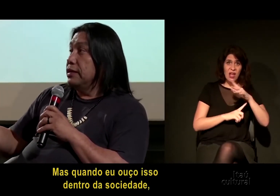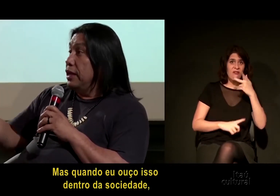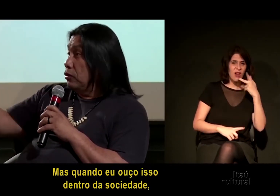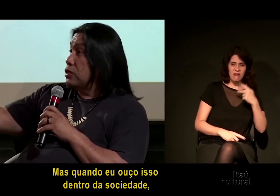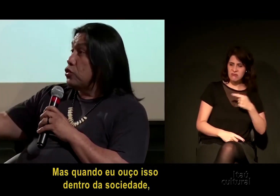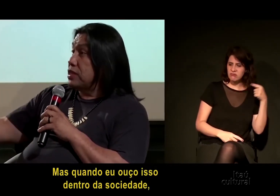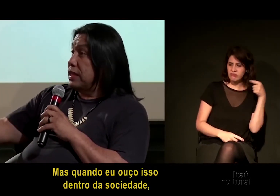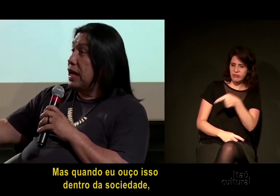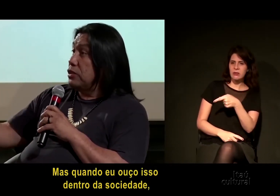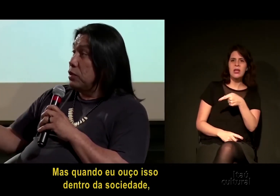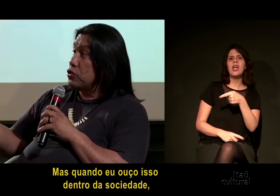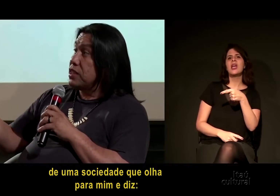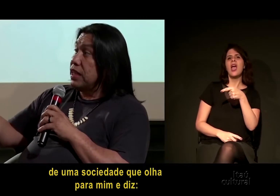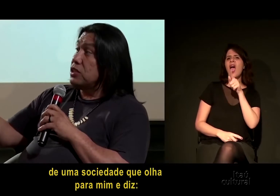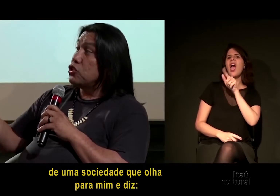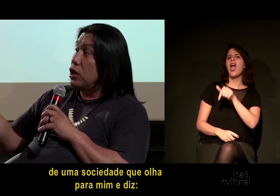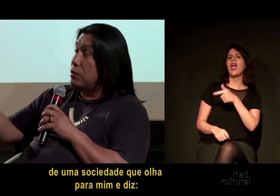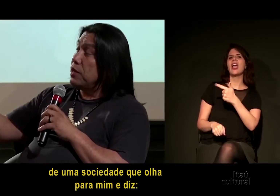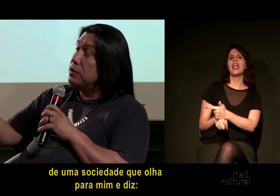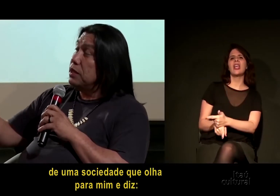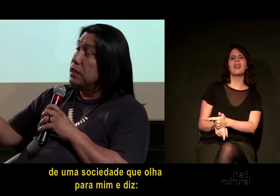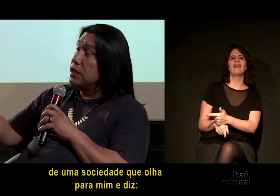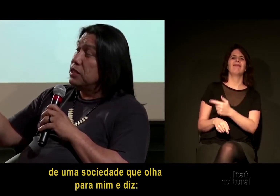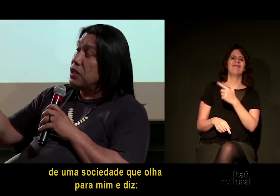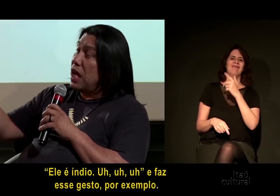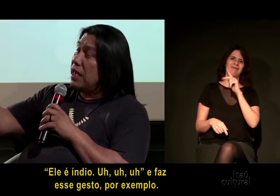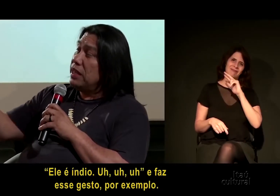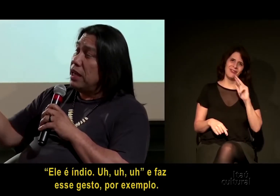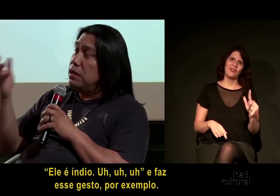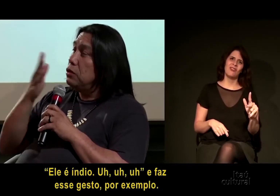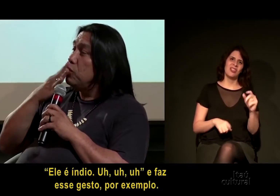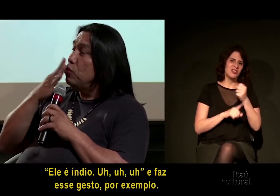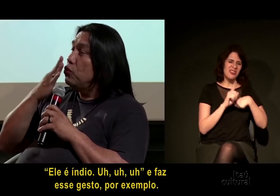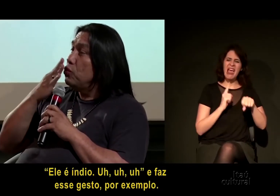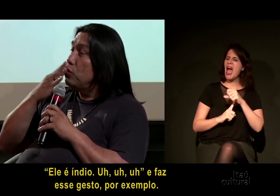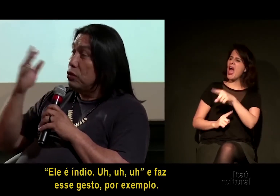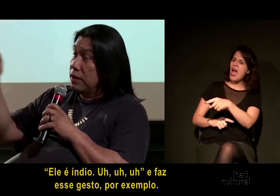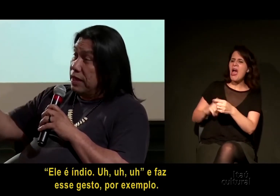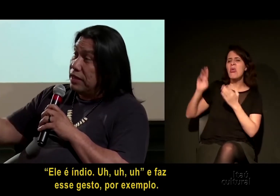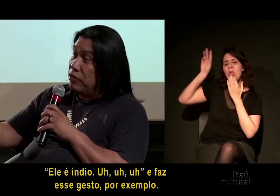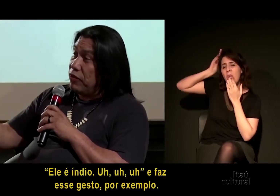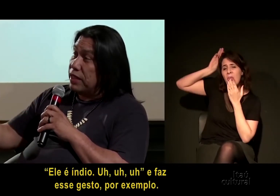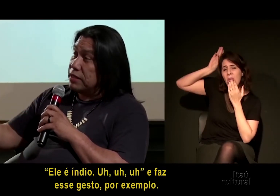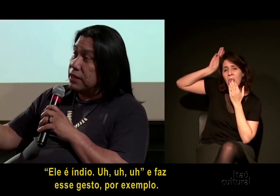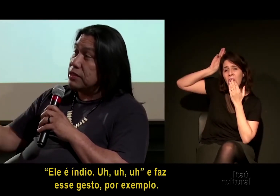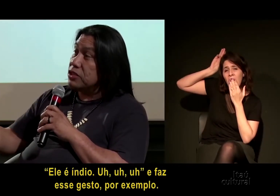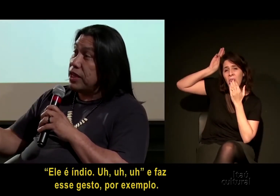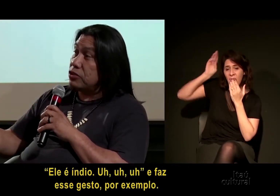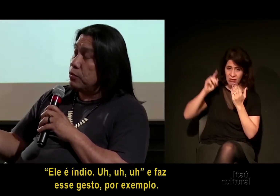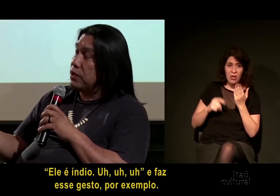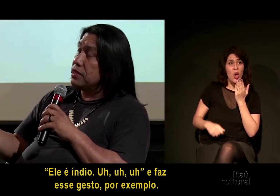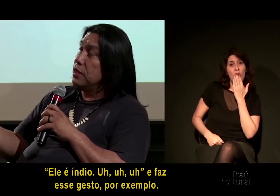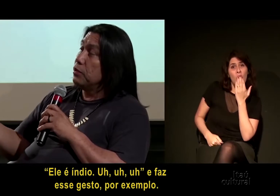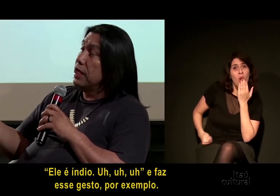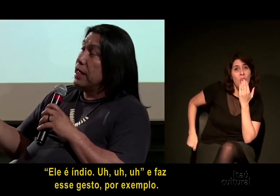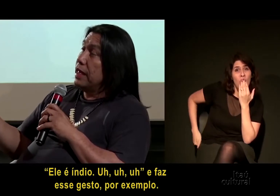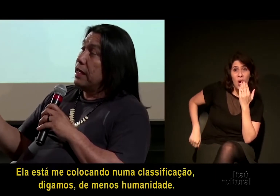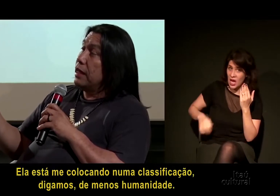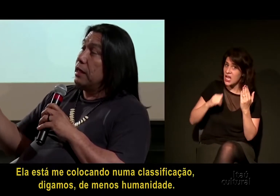dentro da sociedade, uma sociedade que olha para mim e diz, ele é índio, e faz esse gesto, por exemplo, ela